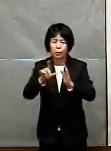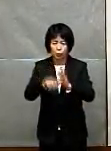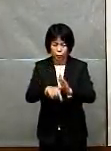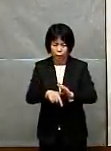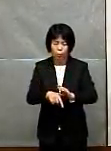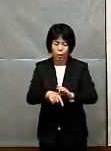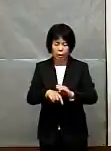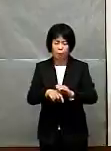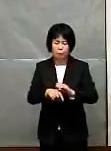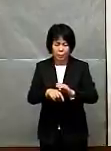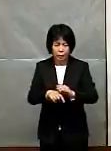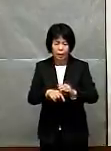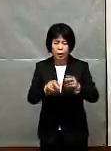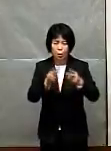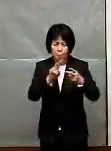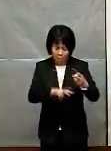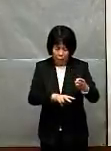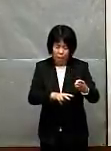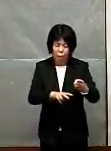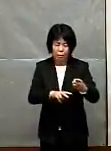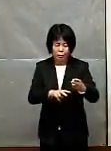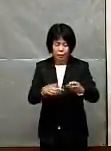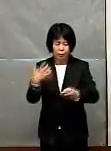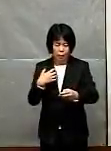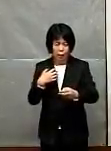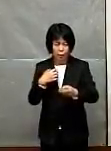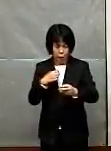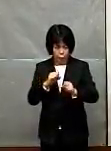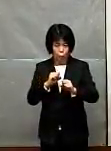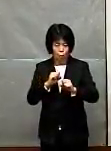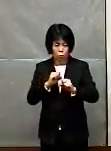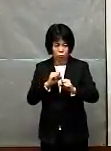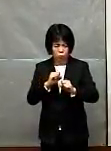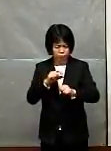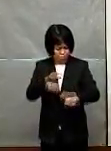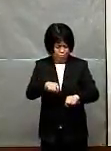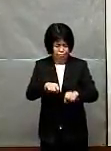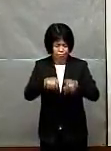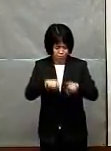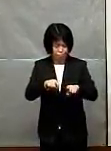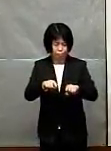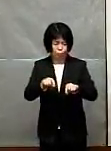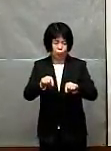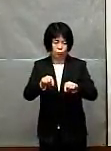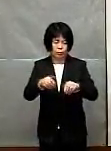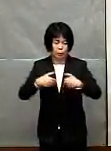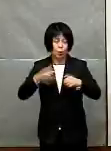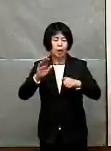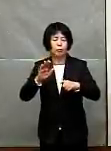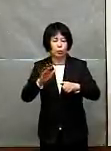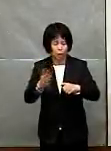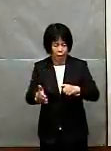法制度的な責任を問うべきだとお考えなのか、そこは問わなくてもいいんではないかと思うとか、そこはど